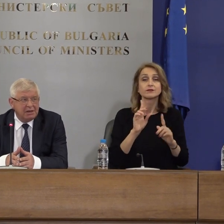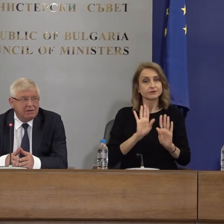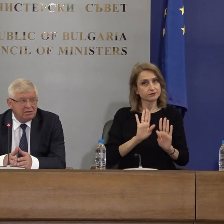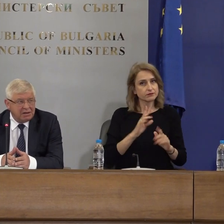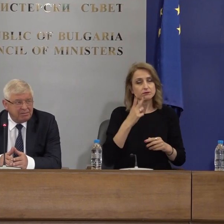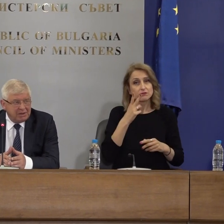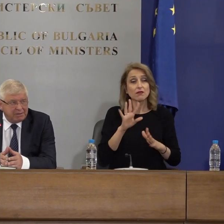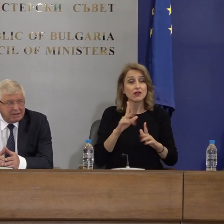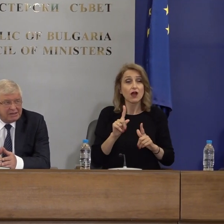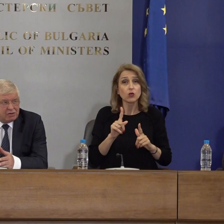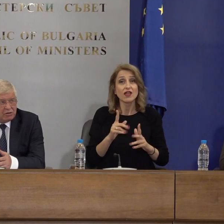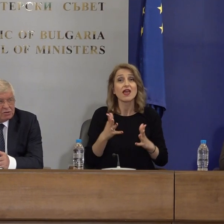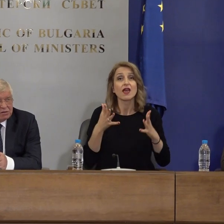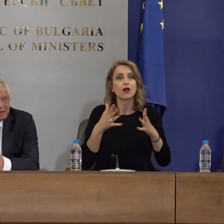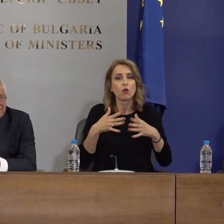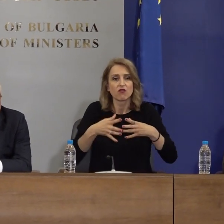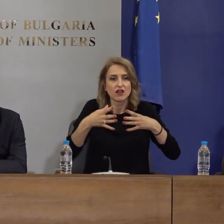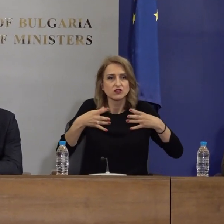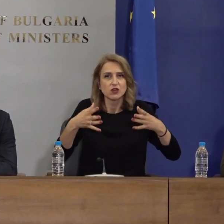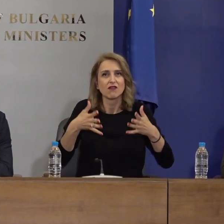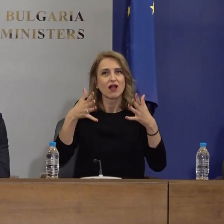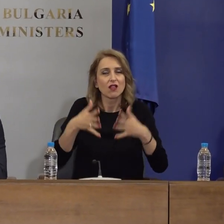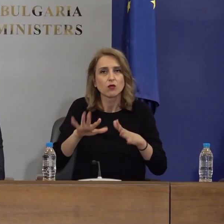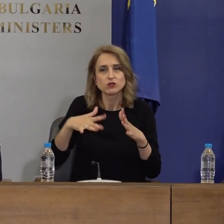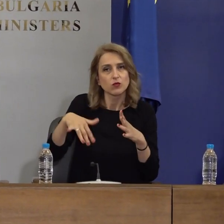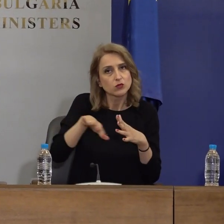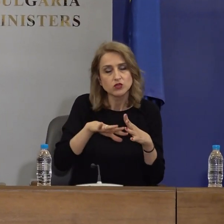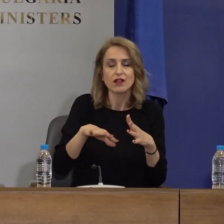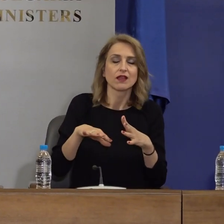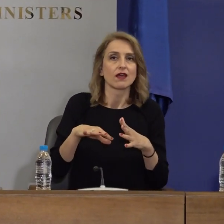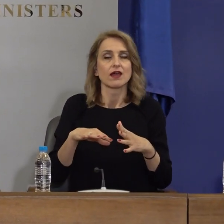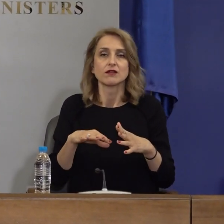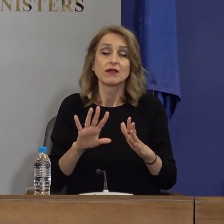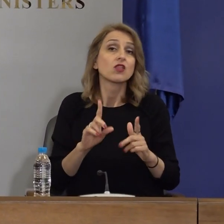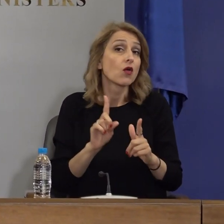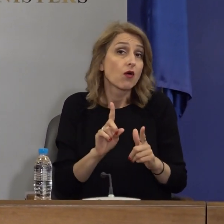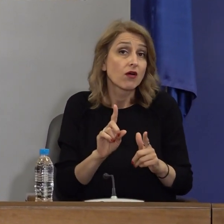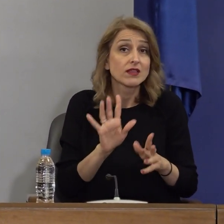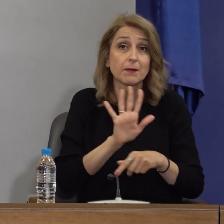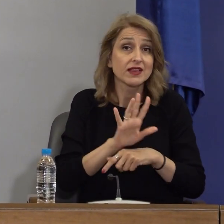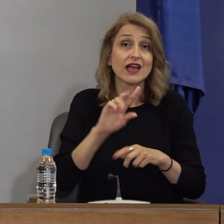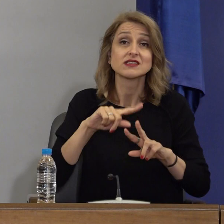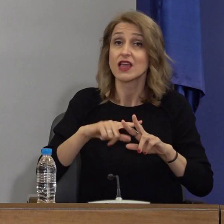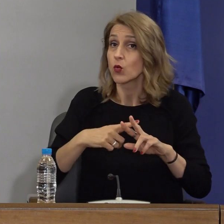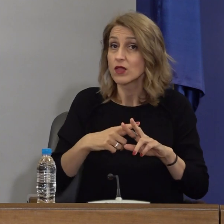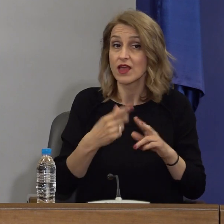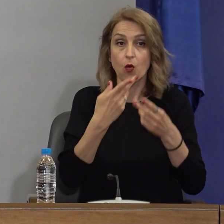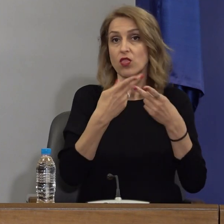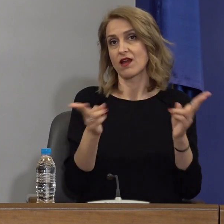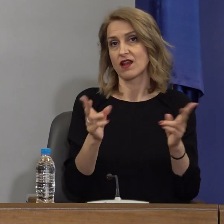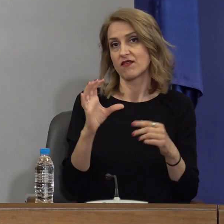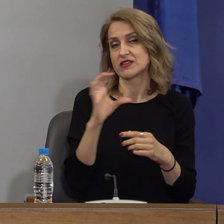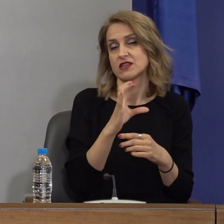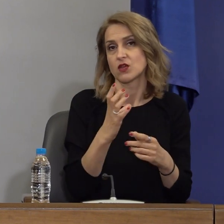ситуацията, на 15 юни се открива сезона и както българските граждани могат да ходят в Румъния,